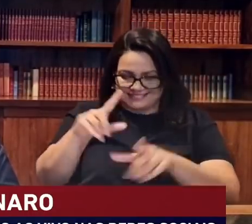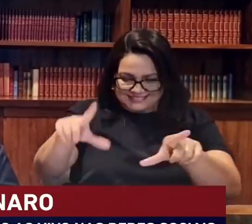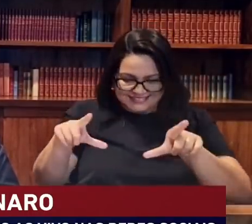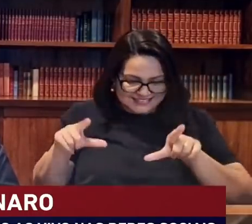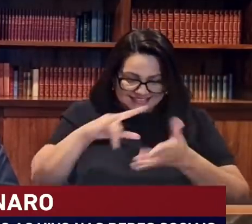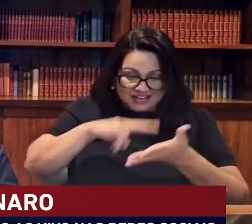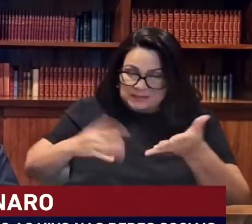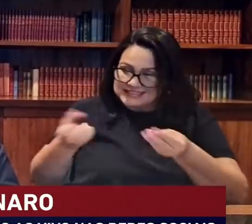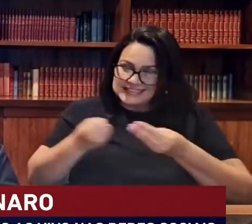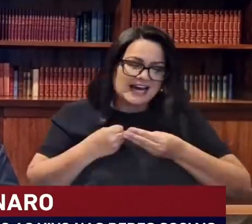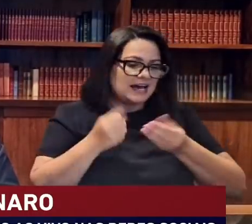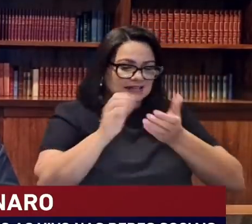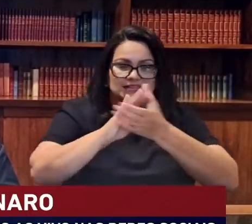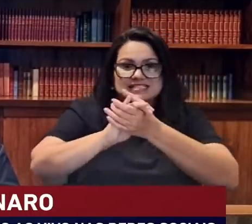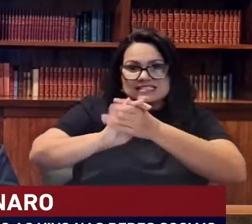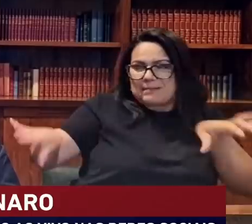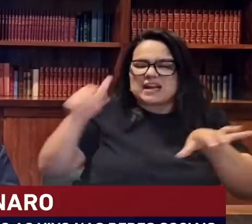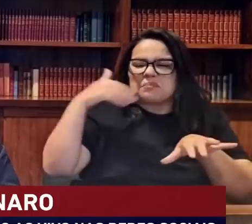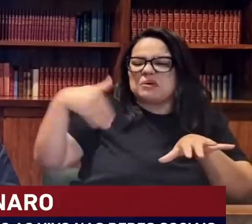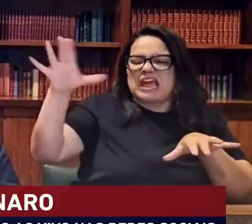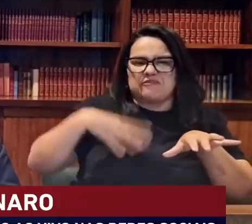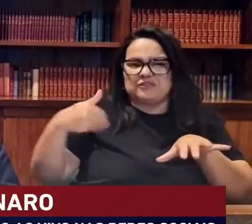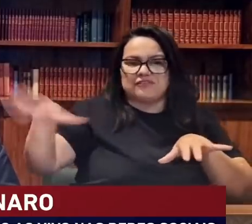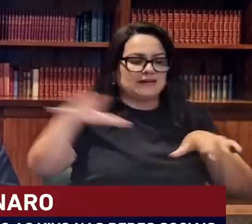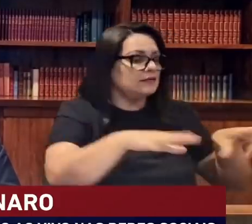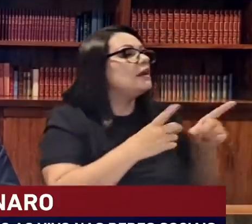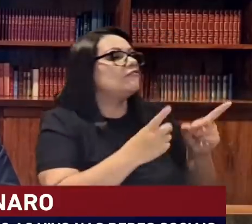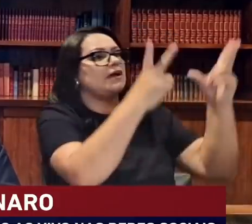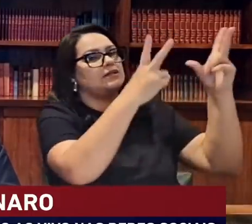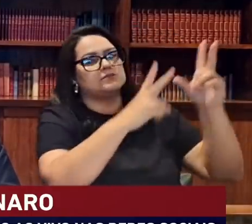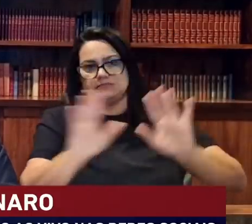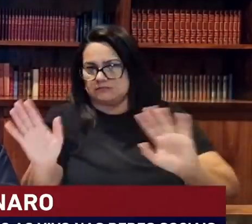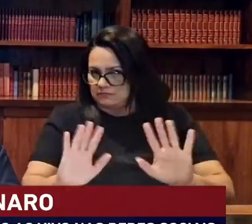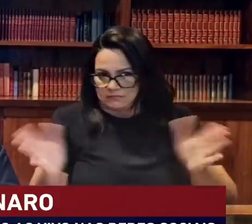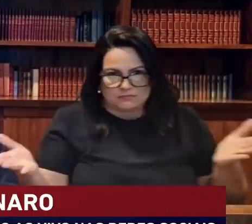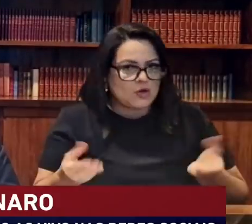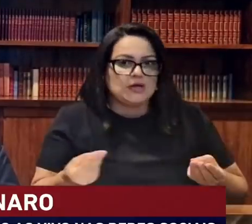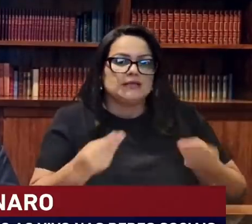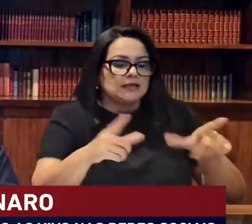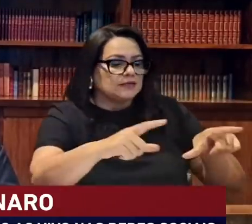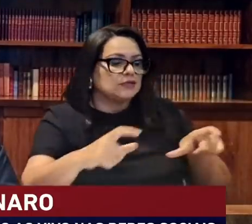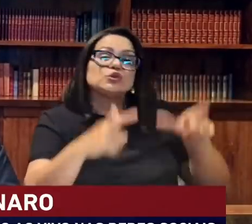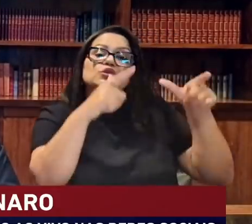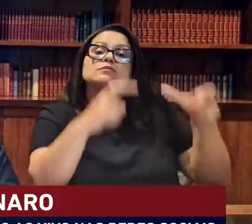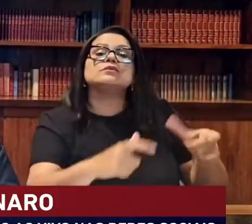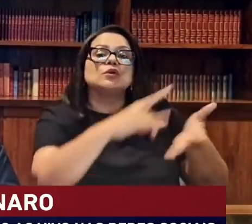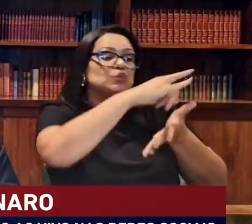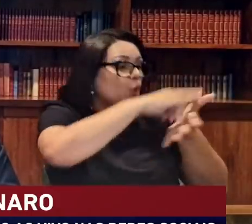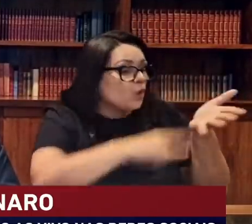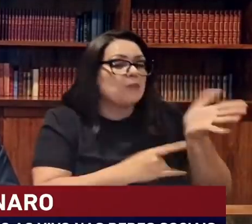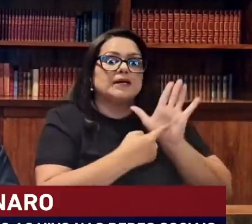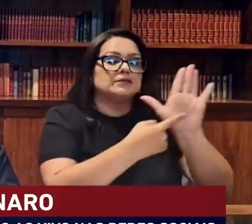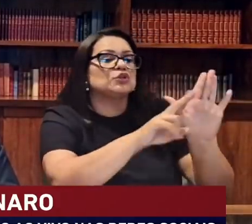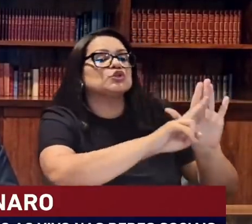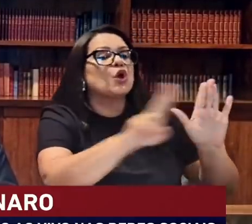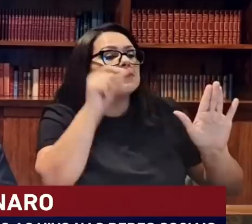criança e vendiam o lote. E nós estamos entregando o título no nome da mãe e da criança. Isso é garantia para a família.